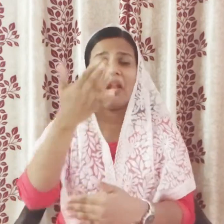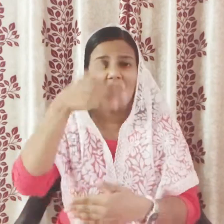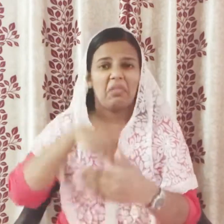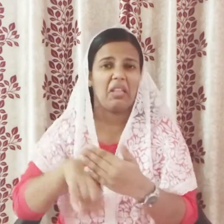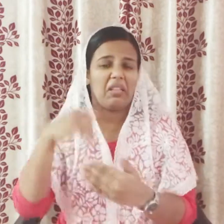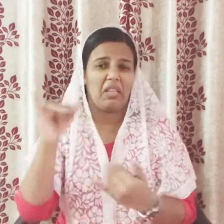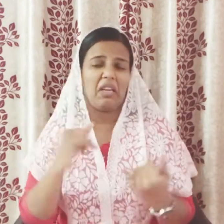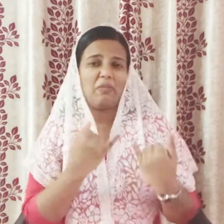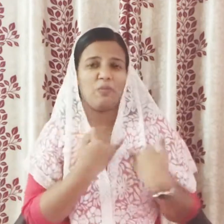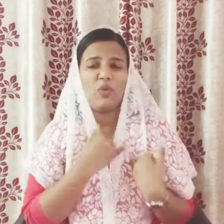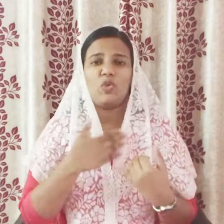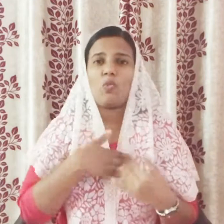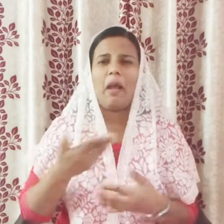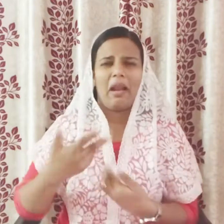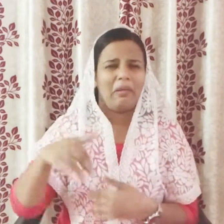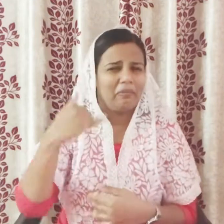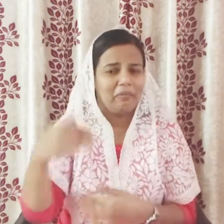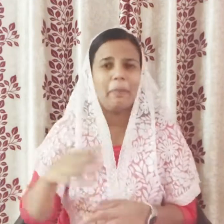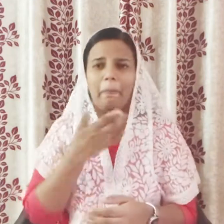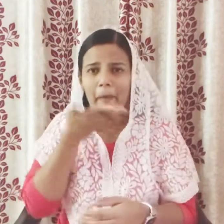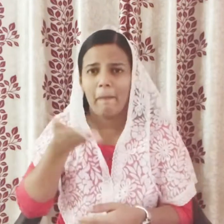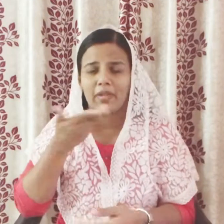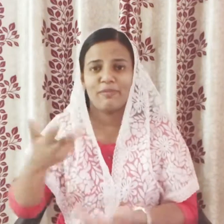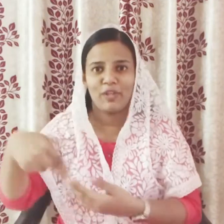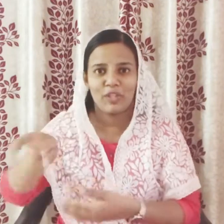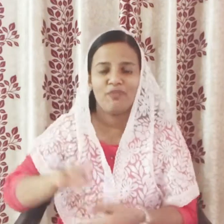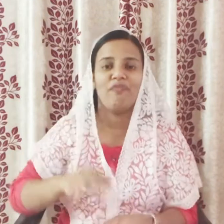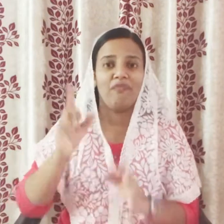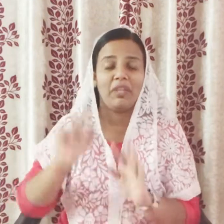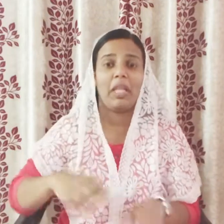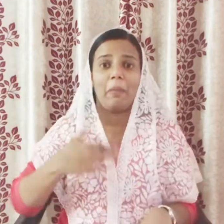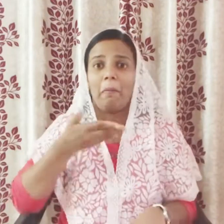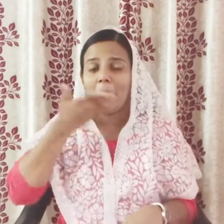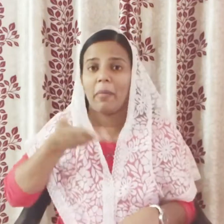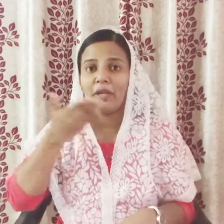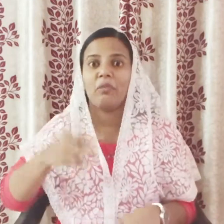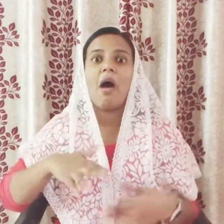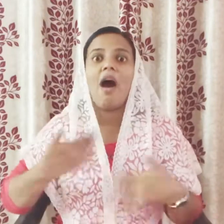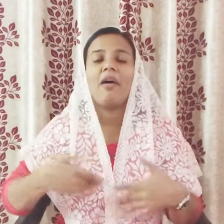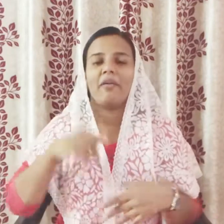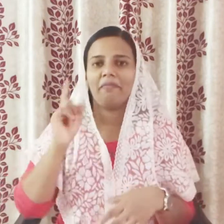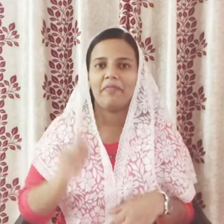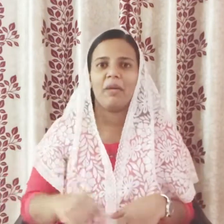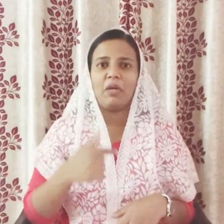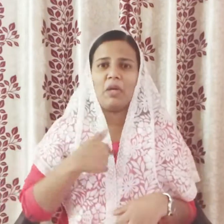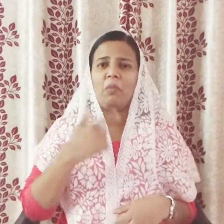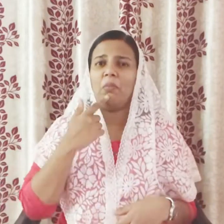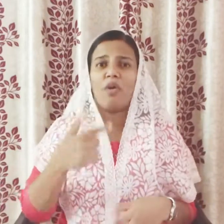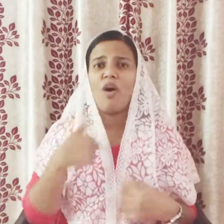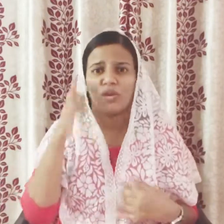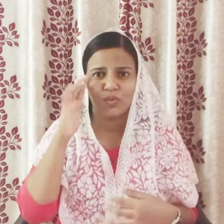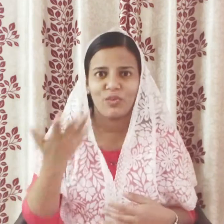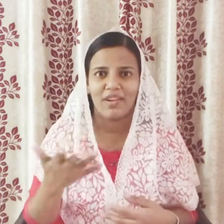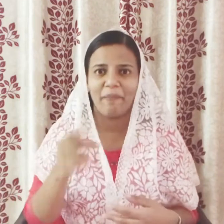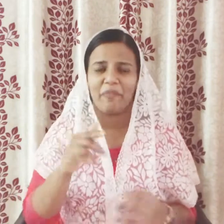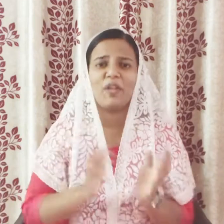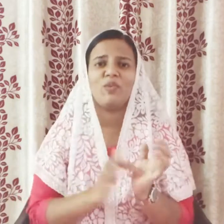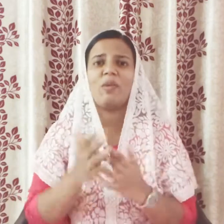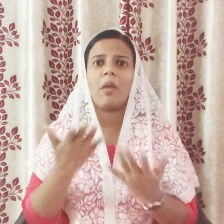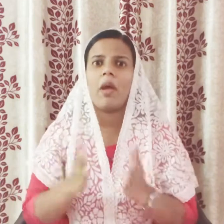തെറ്റായ സ്വഭാവങ്ങളിൽ നിന്ന് ഒക്കെ മടക്കിക്കൊണ്ടിരുവാനായി നമുക്കൊരാഗ്രഹമുള്ളിലുണ്ടാകും. അപ്പം പറയും, എനിക്കതിനെക്കുറിച്ച് പറയാനറിയത്തില്ല. പറയണ്ട, നിങ്ങൾക്ക്